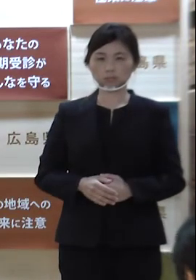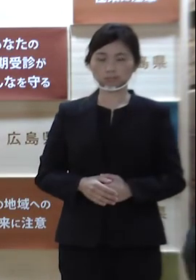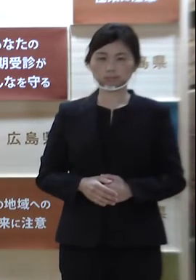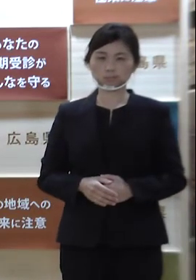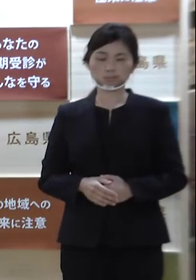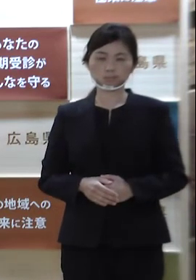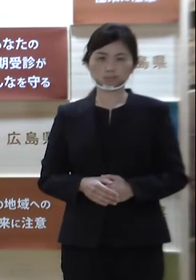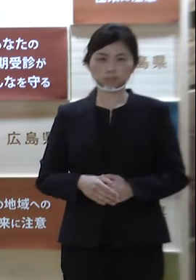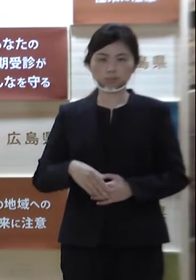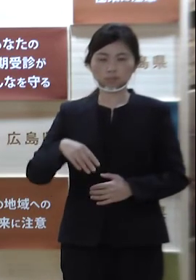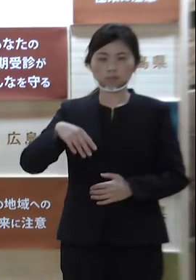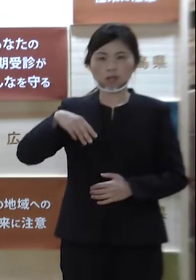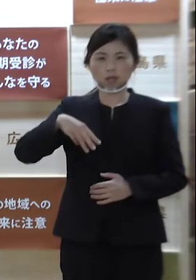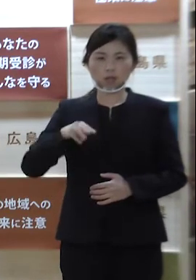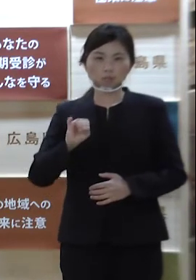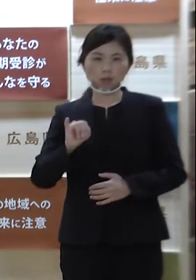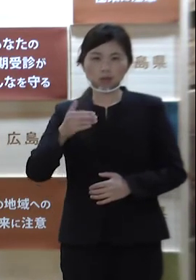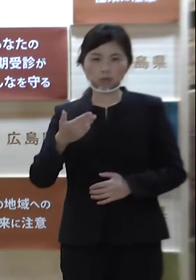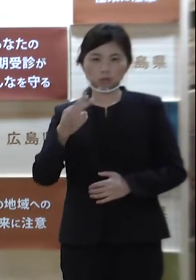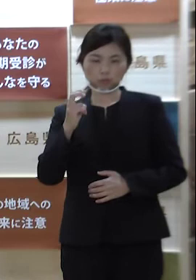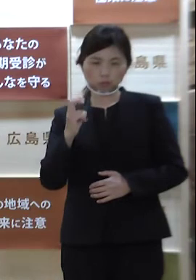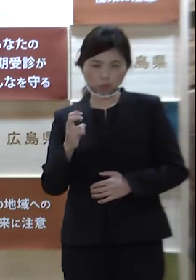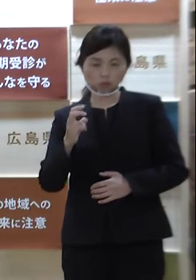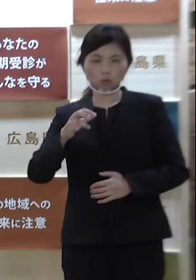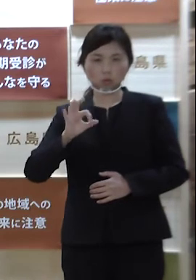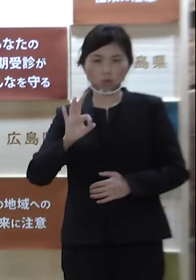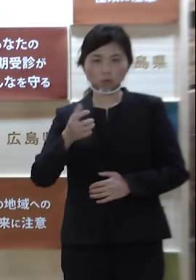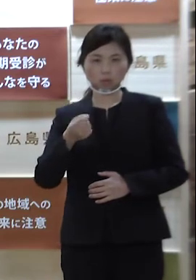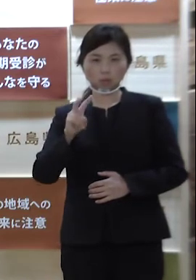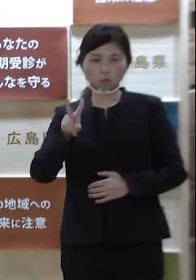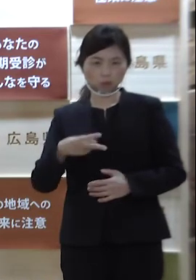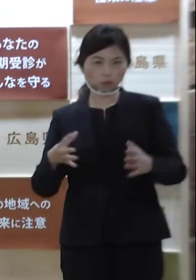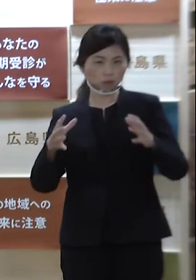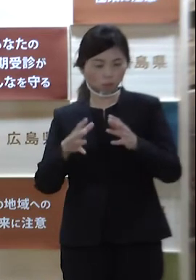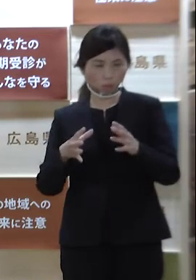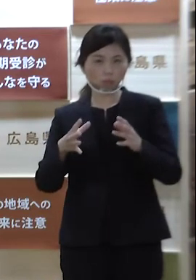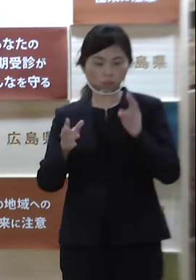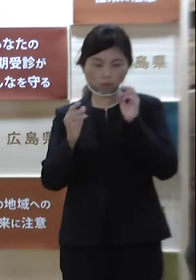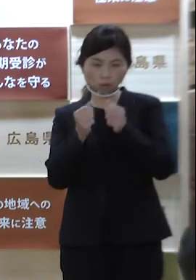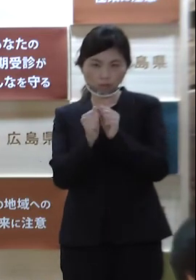マイクロメモリージャパン合同株式会社の本社移転についてでございます。